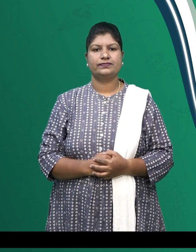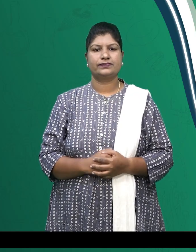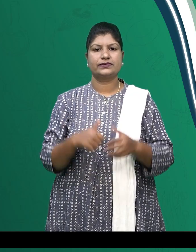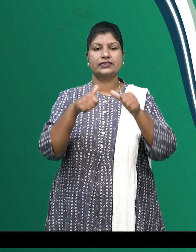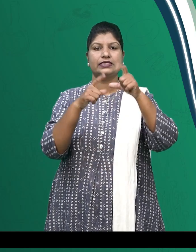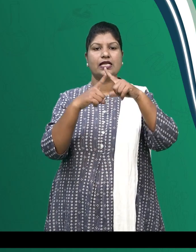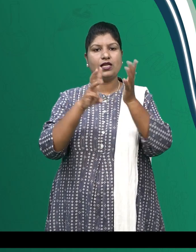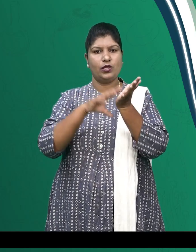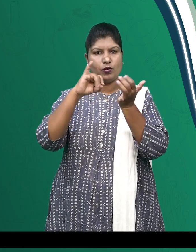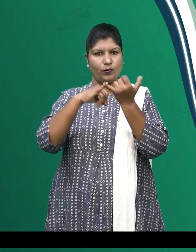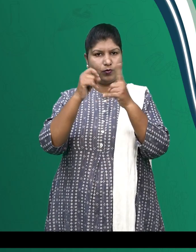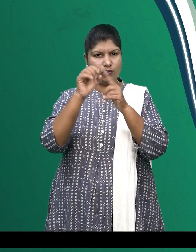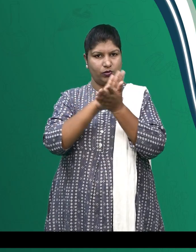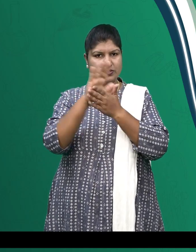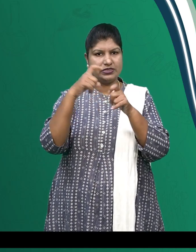वातावरण,